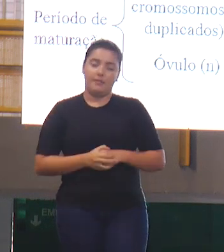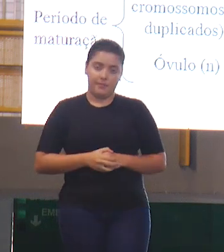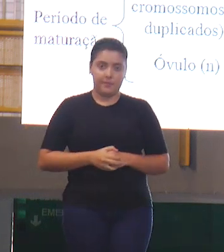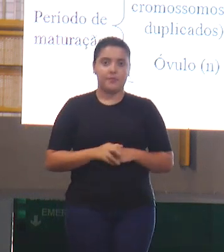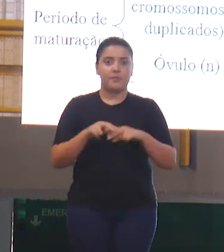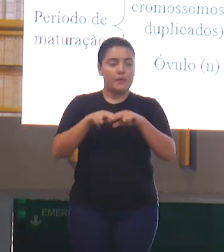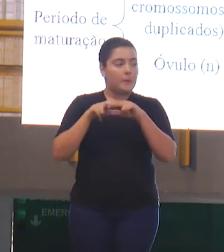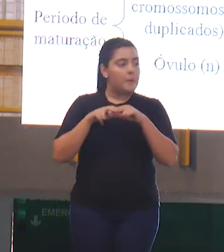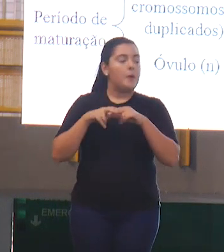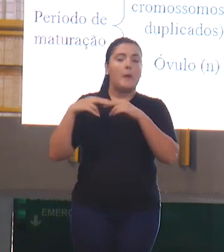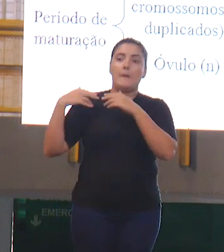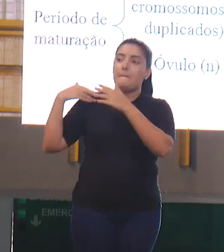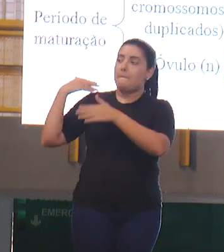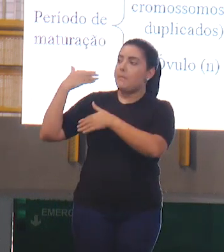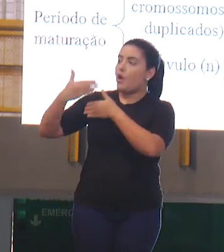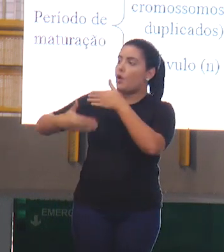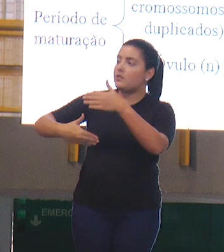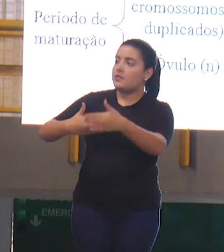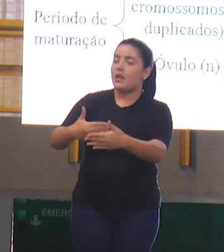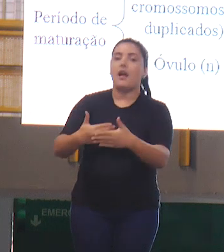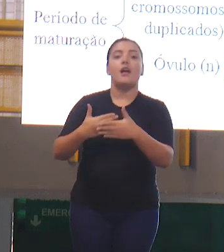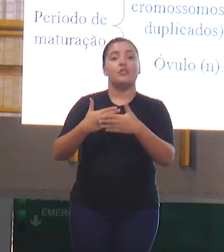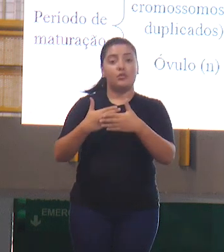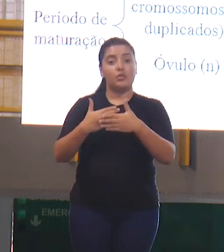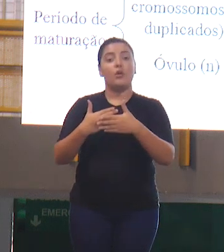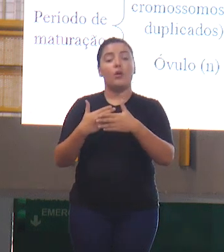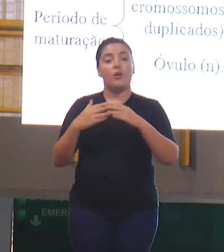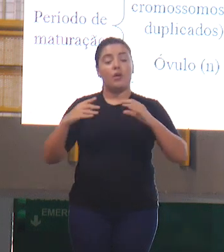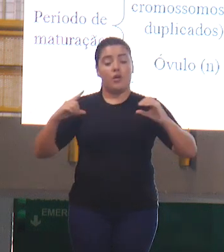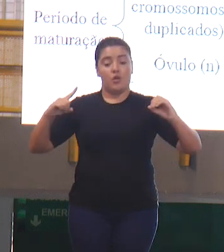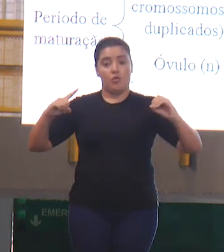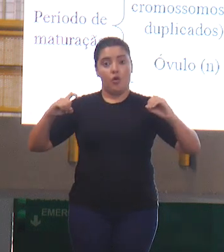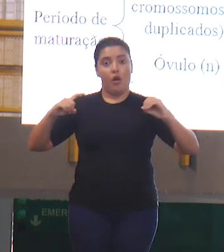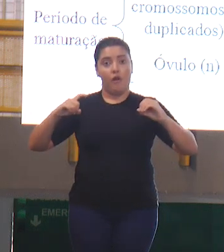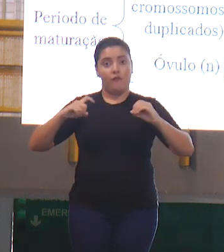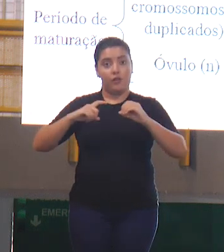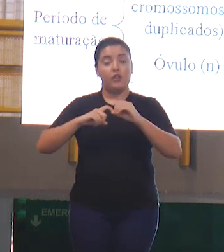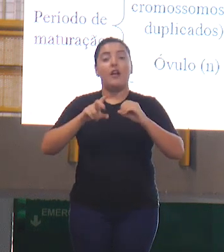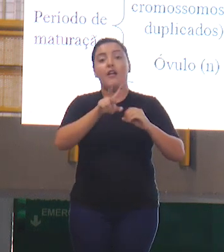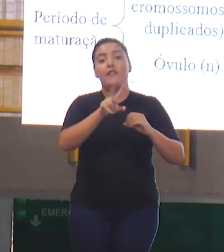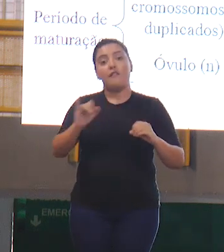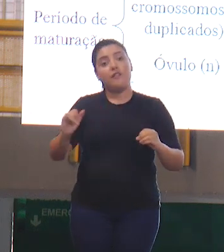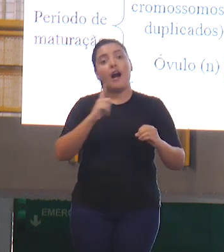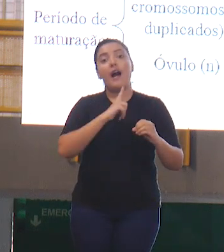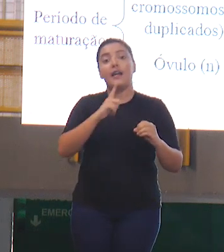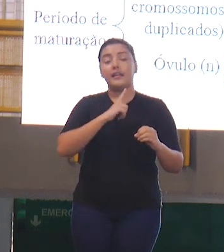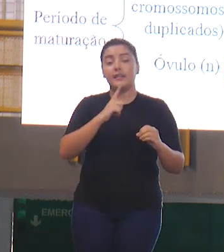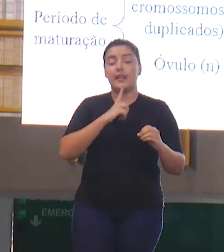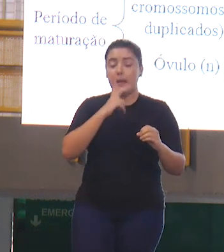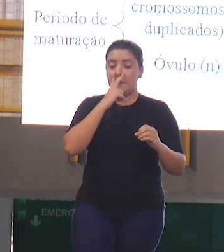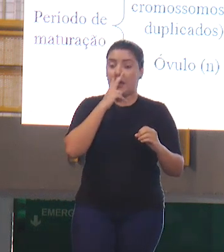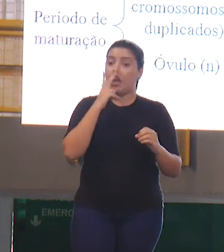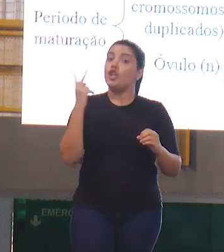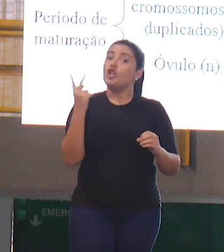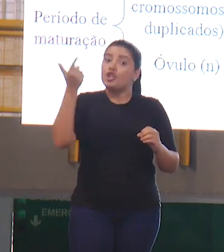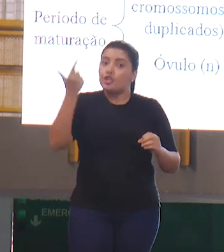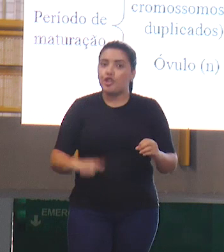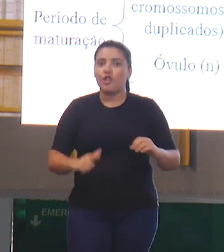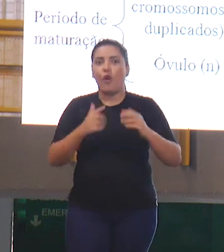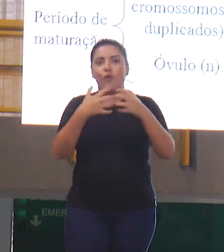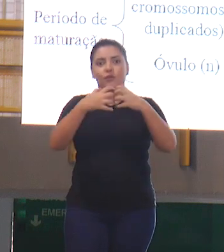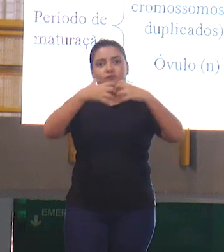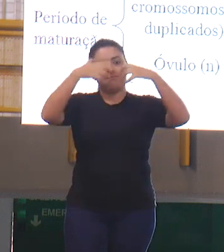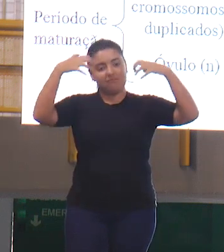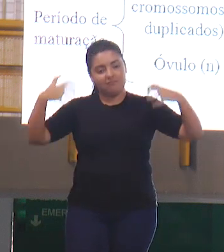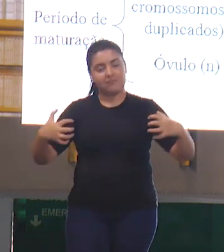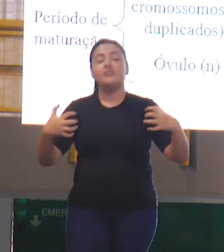ao processo de ovulação, o ovócito 2 sofre uma segunda divisão meiótica e